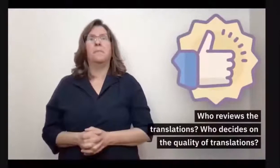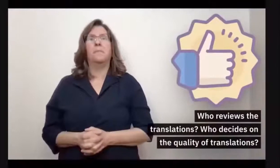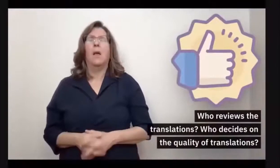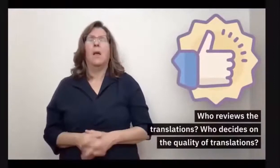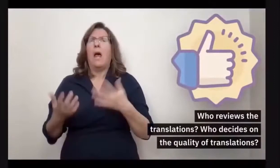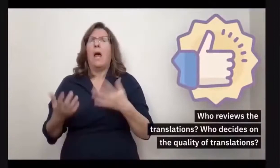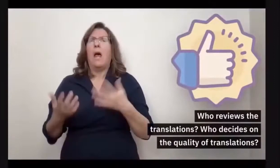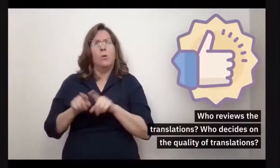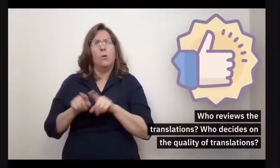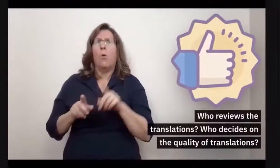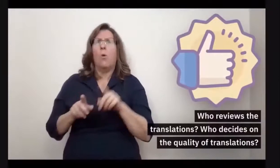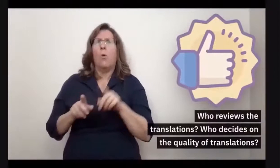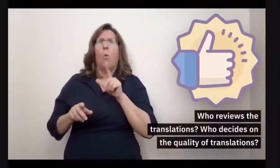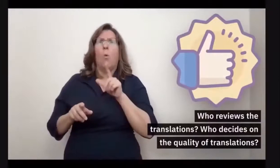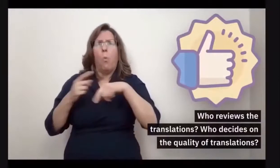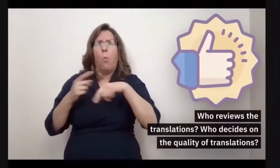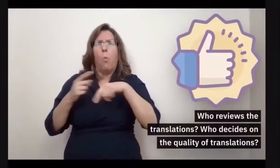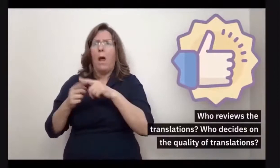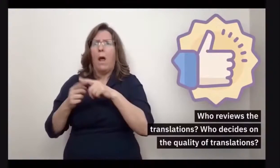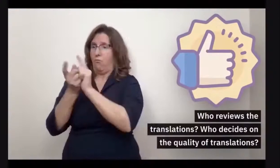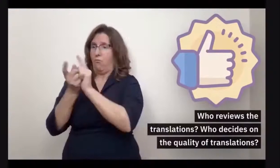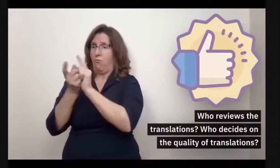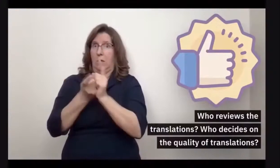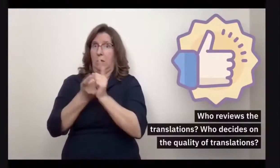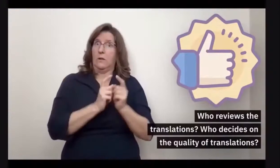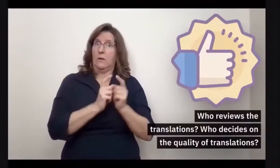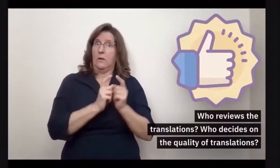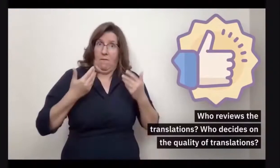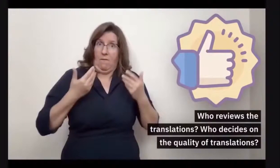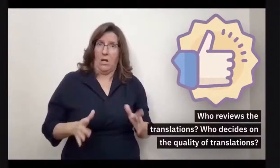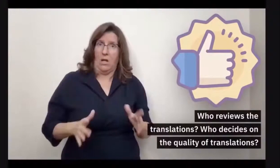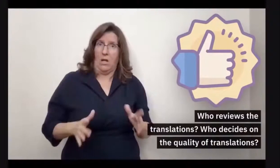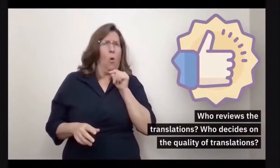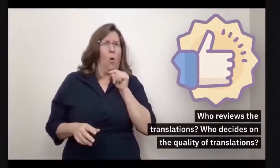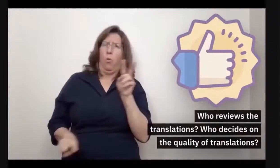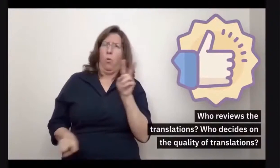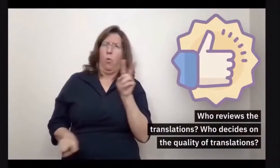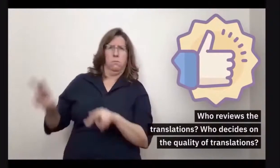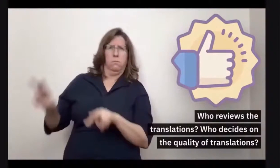Aquí es importante que las personas con sordera estén involucrados en el proceso.